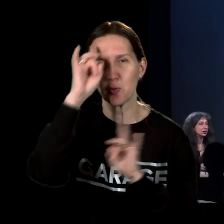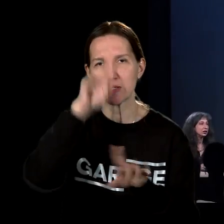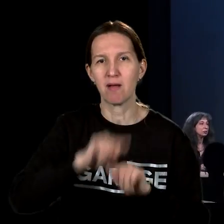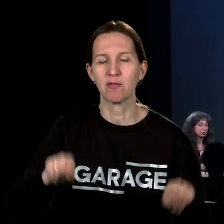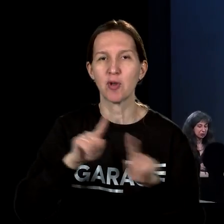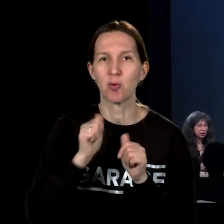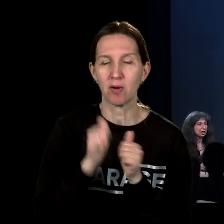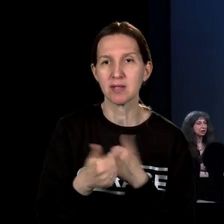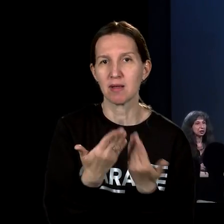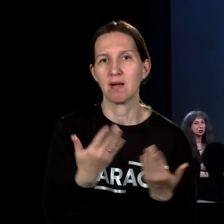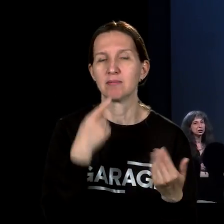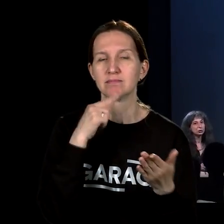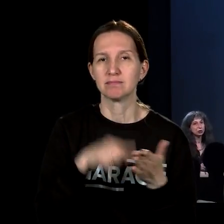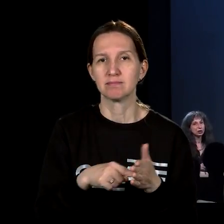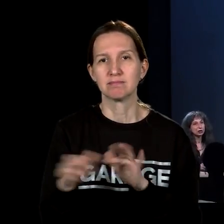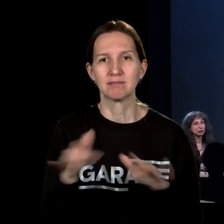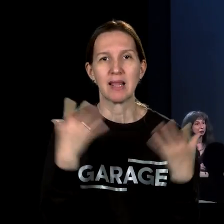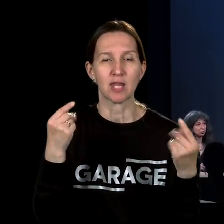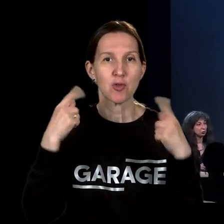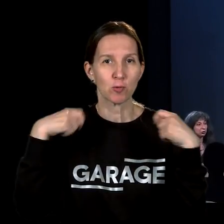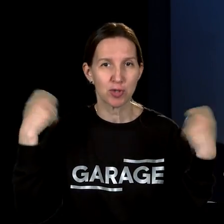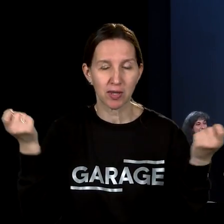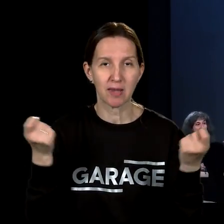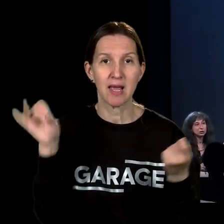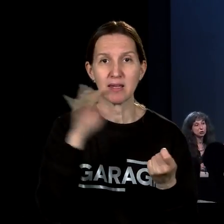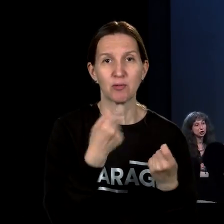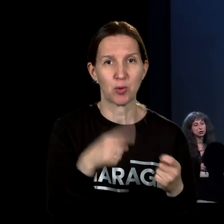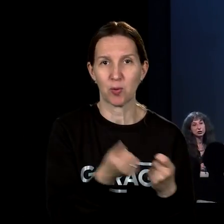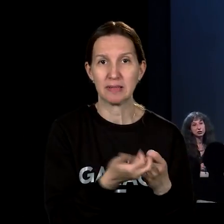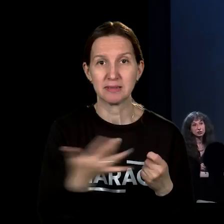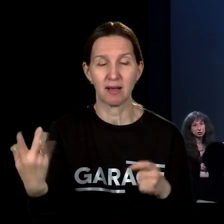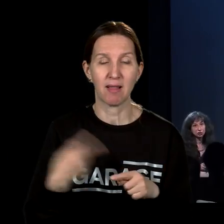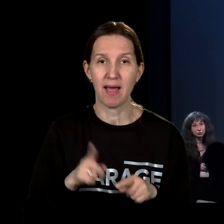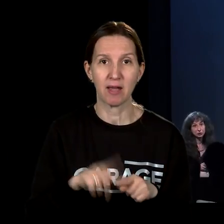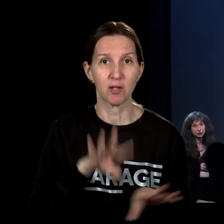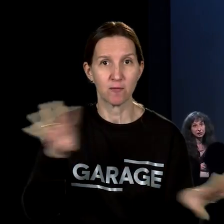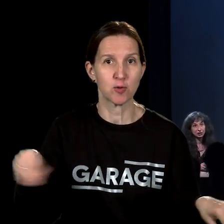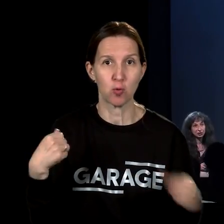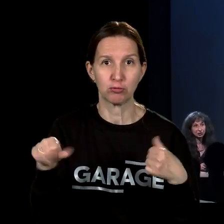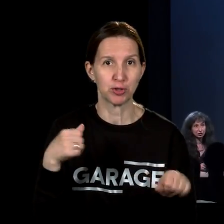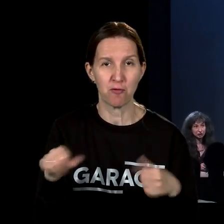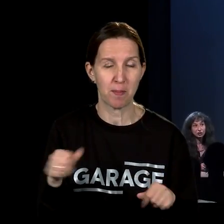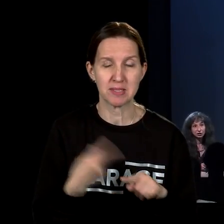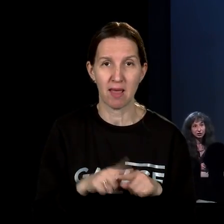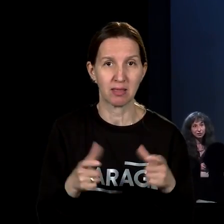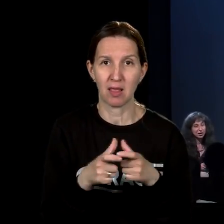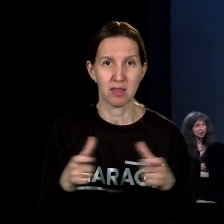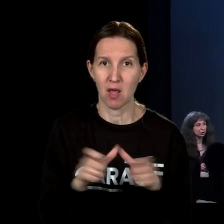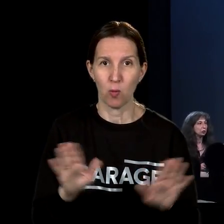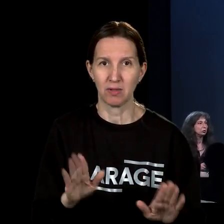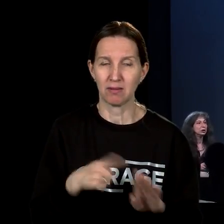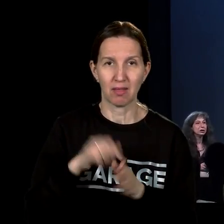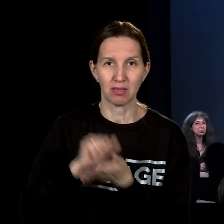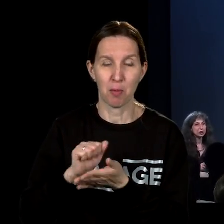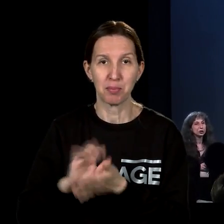день рождения, да, и даже цикл вот таких, это все, причем это все это не печатная игра, это живопись, это не открытки.